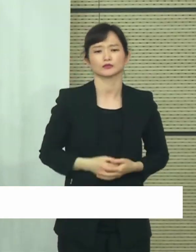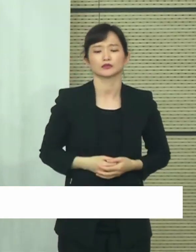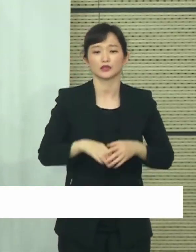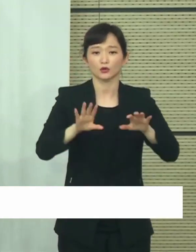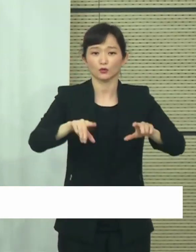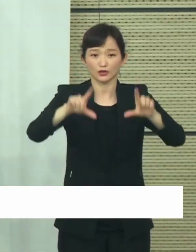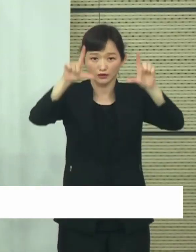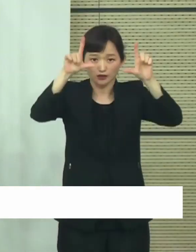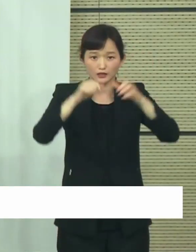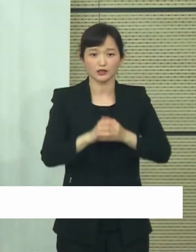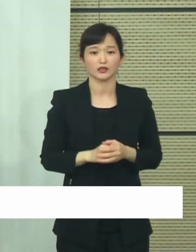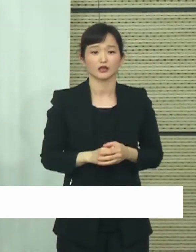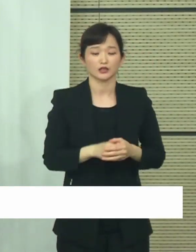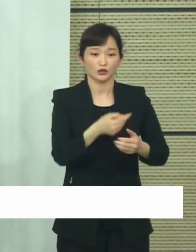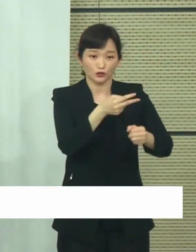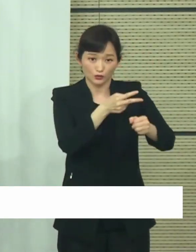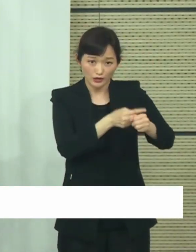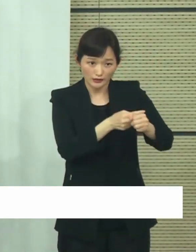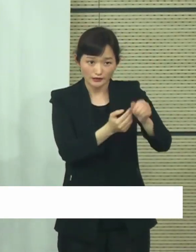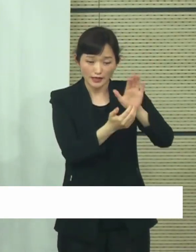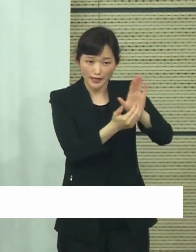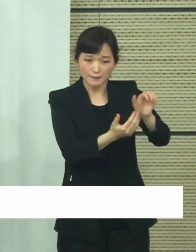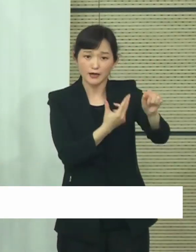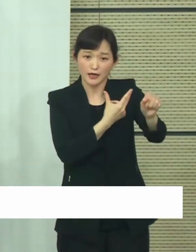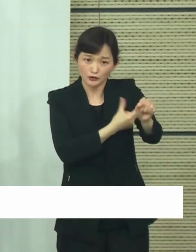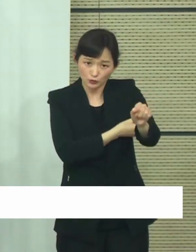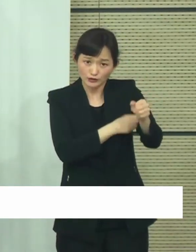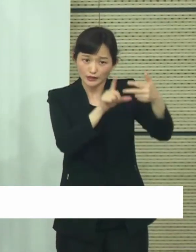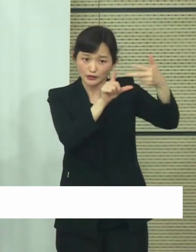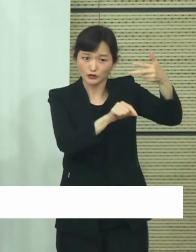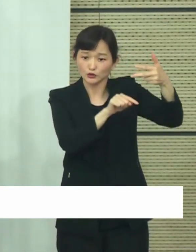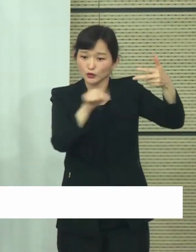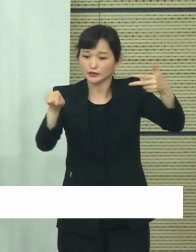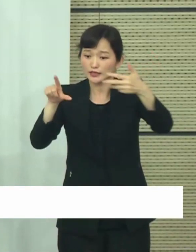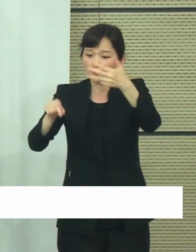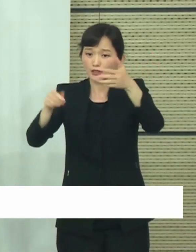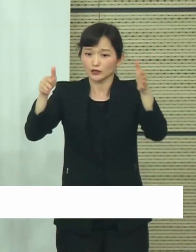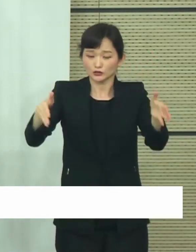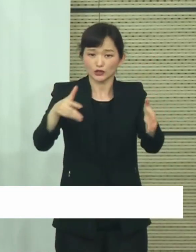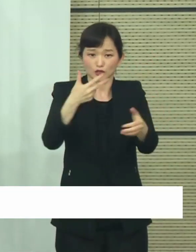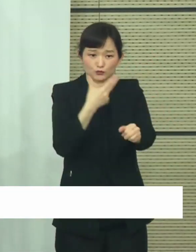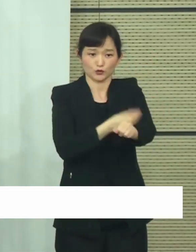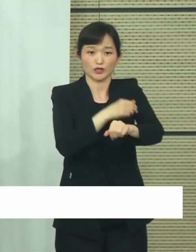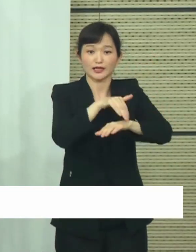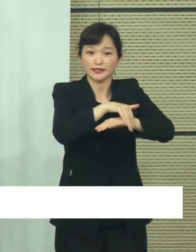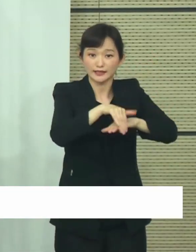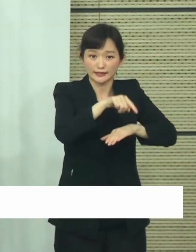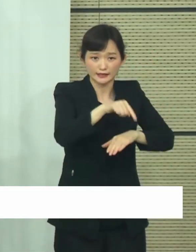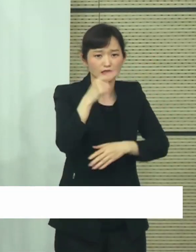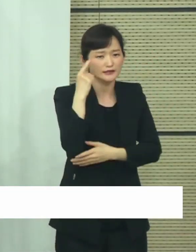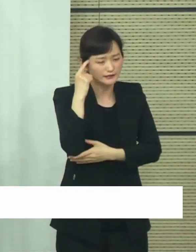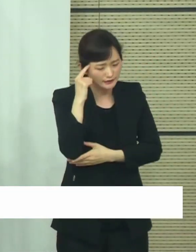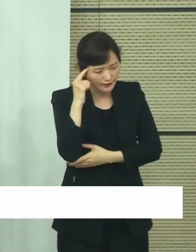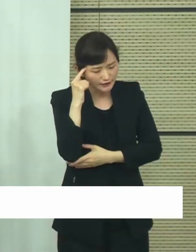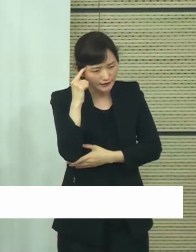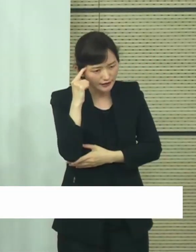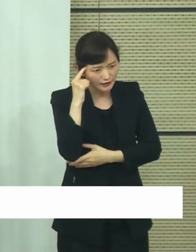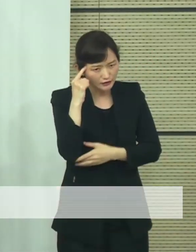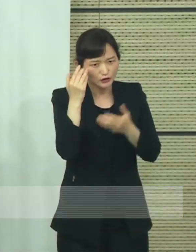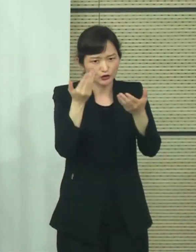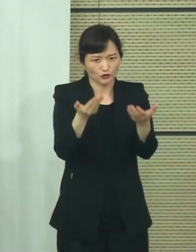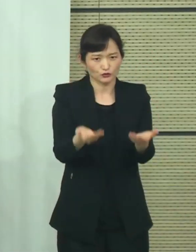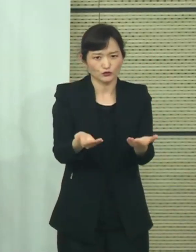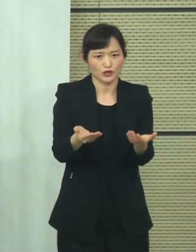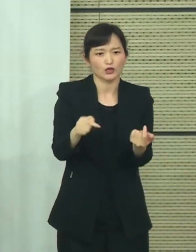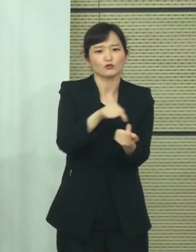올해는 보육교직원의 예방적 정도 7월에서 8월 사이에 애정 되어 있어 이를 고려한 운영 방식의 변경